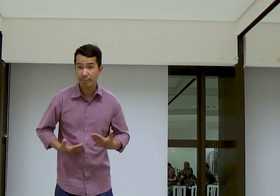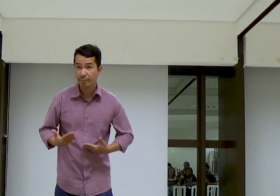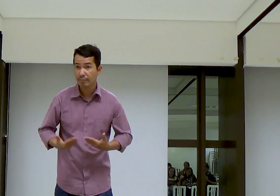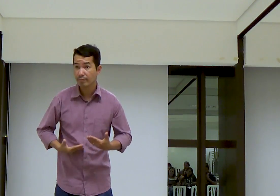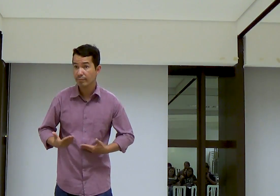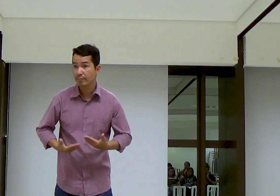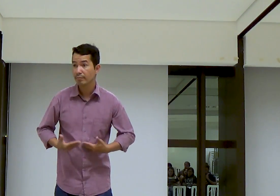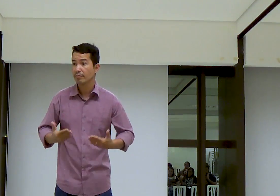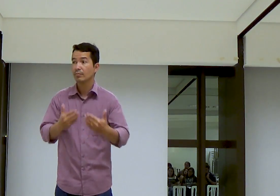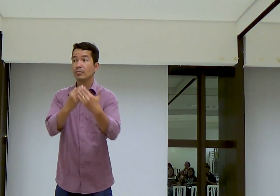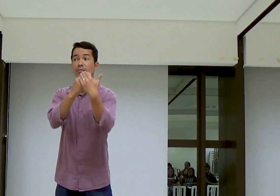Servo,